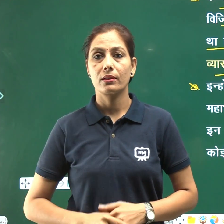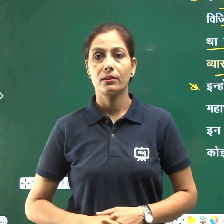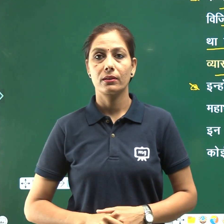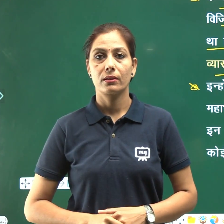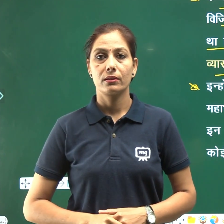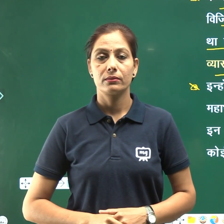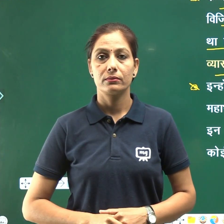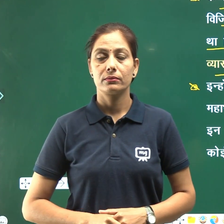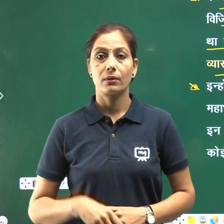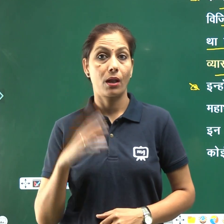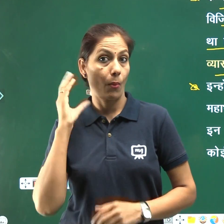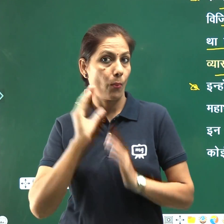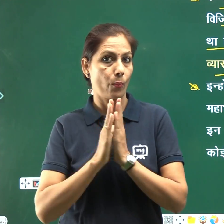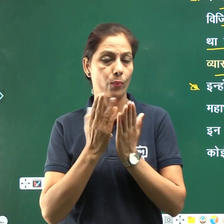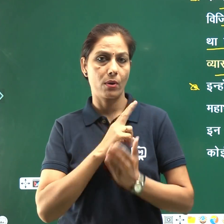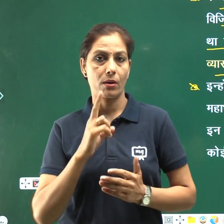वेद,